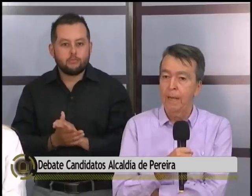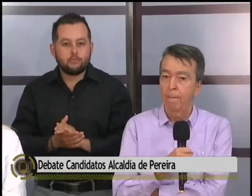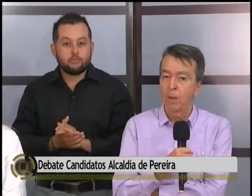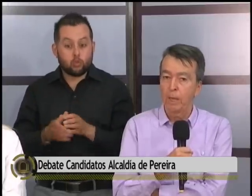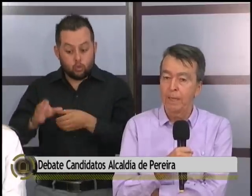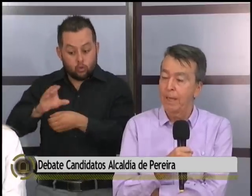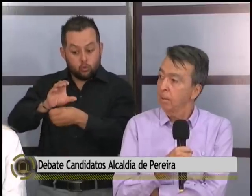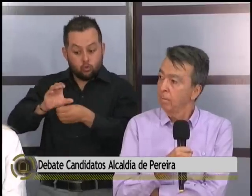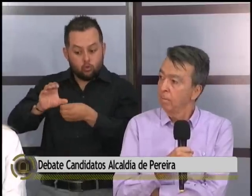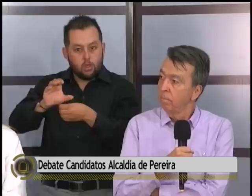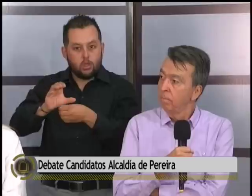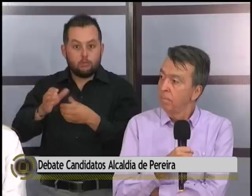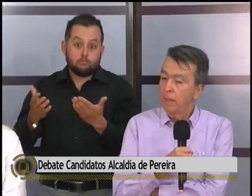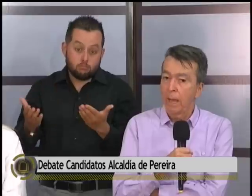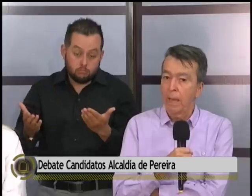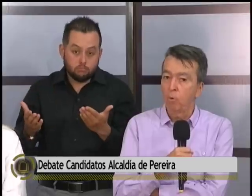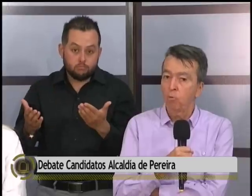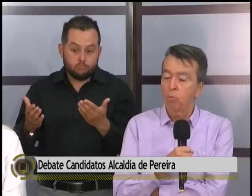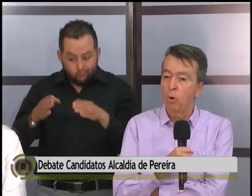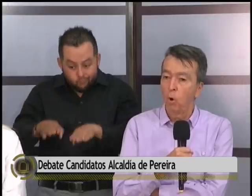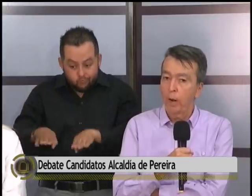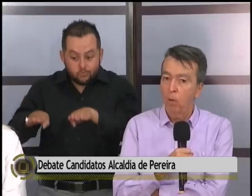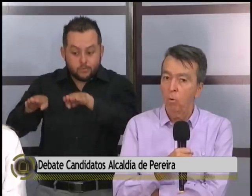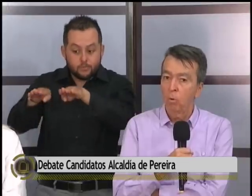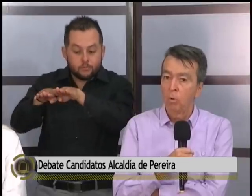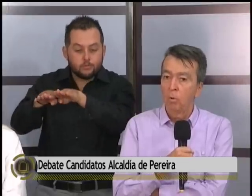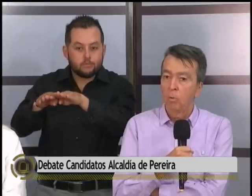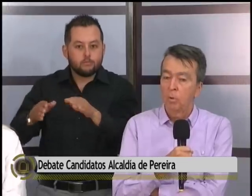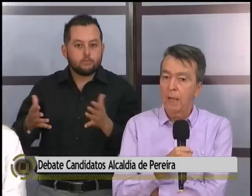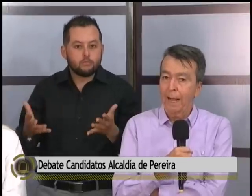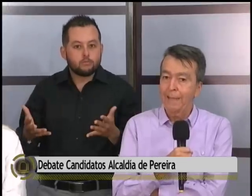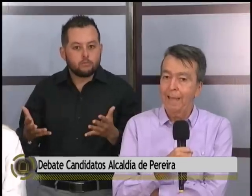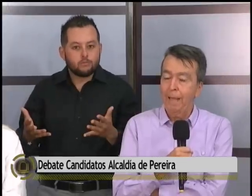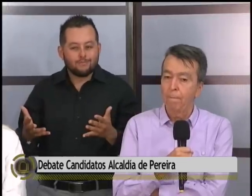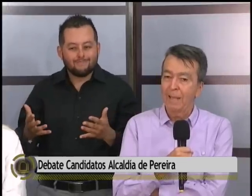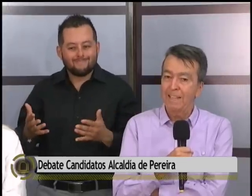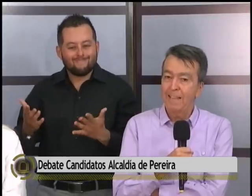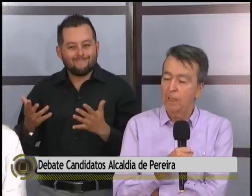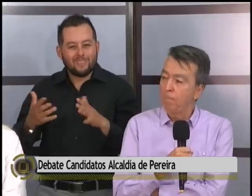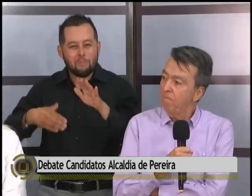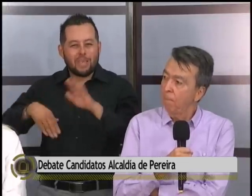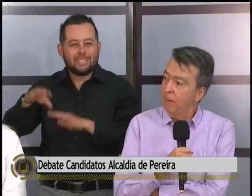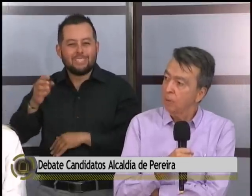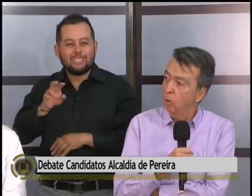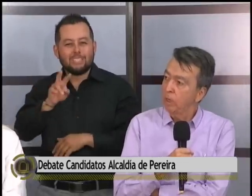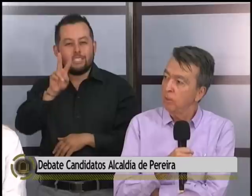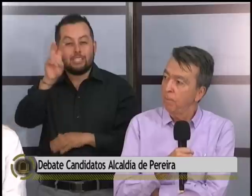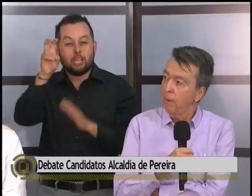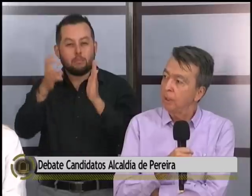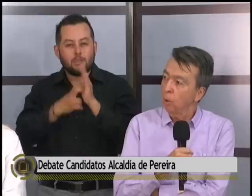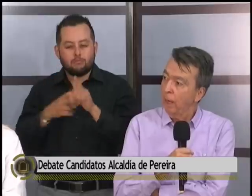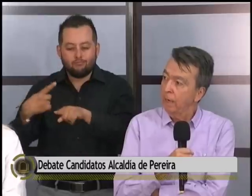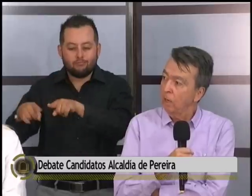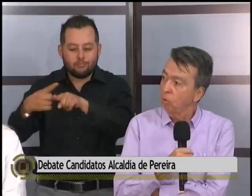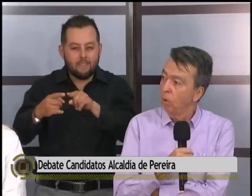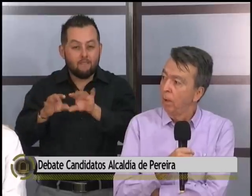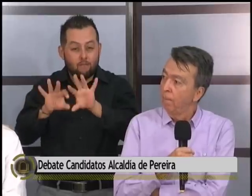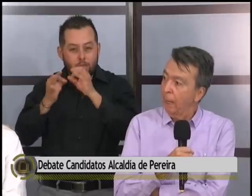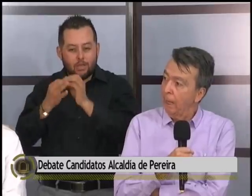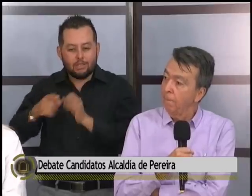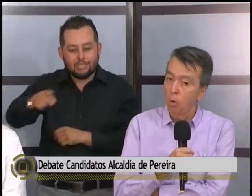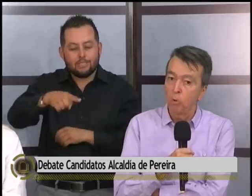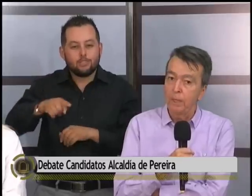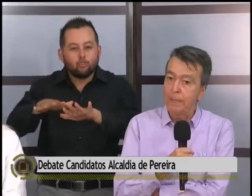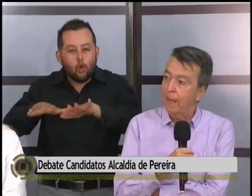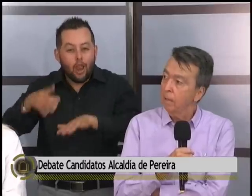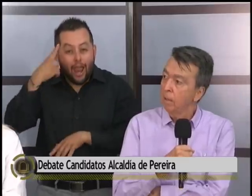que tenga mayor equidad, que hayamos logrado sacar de más de 7.000 familias hoy que viven en zona de riesgo para